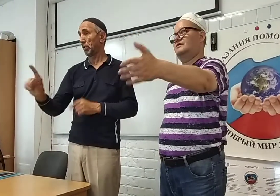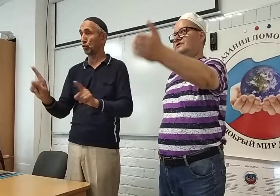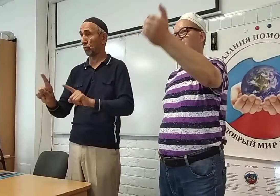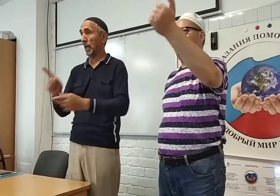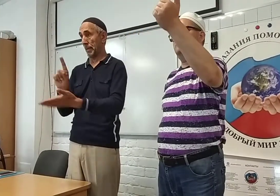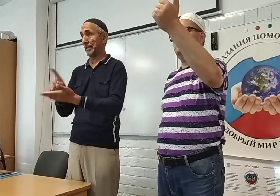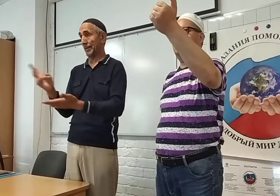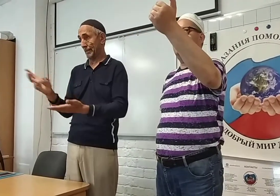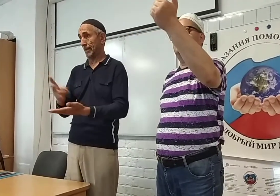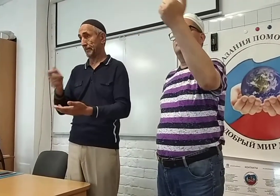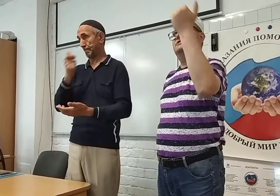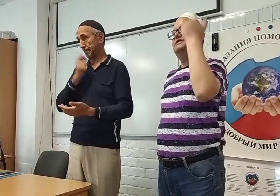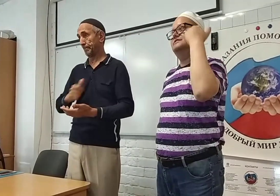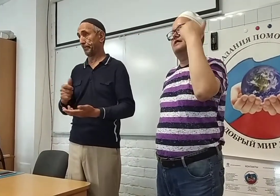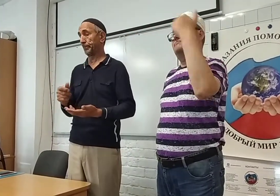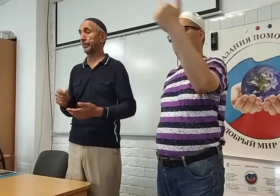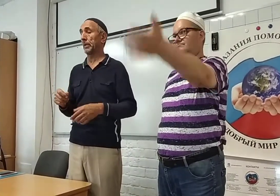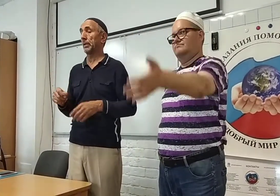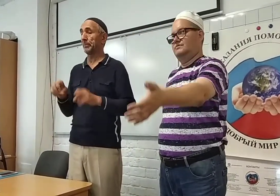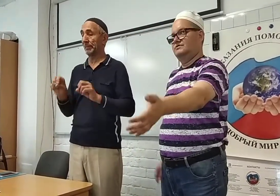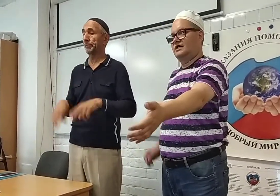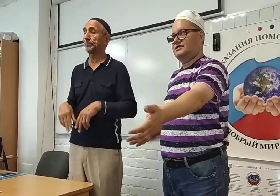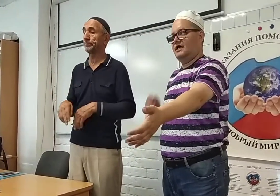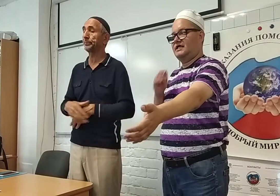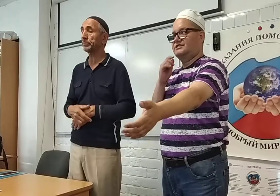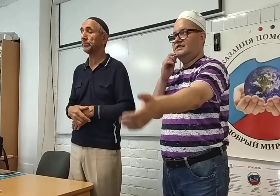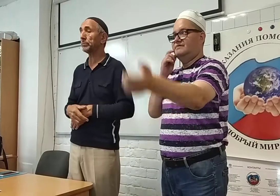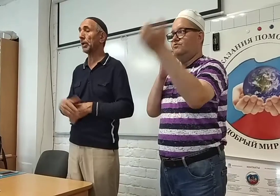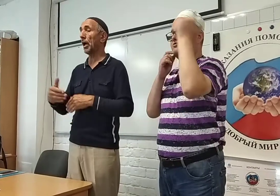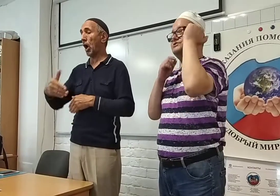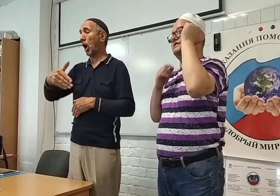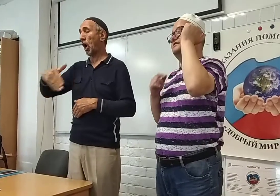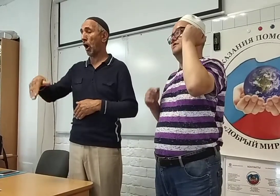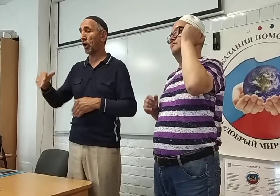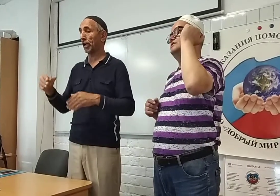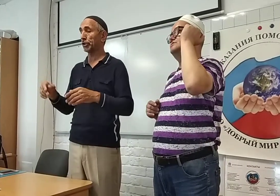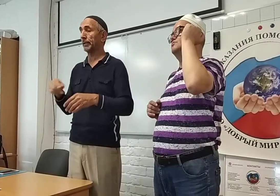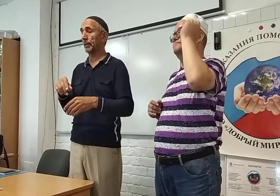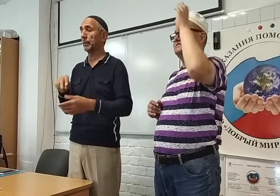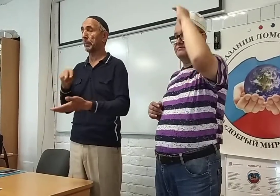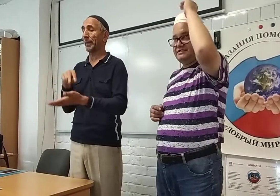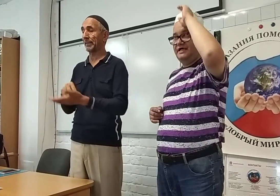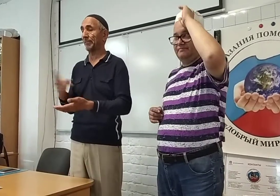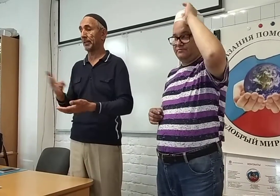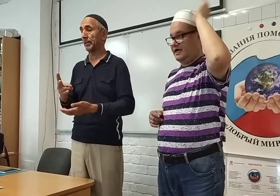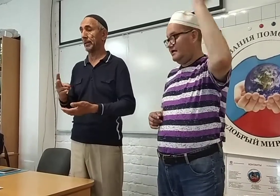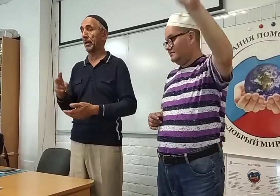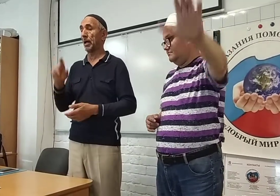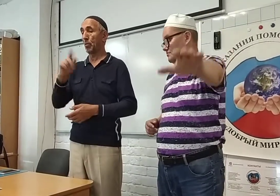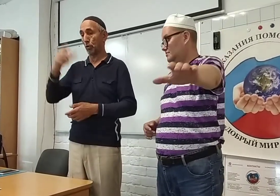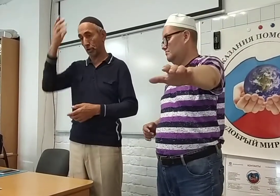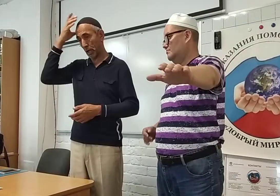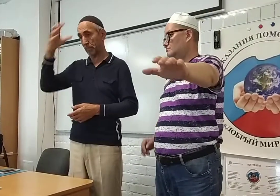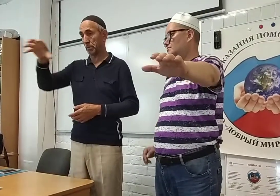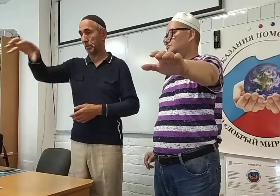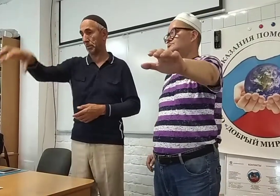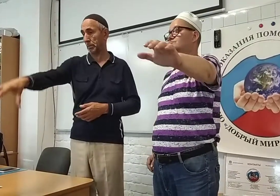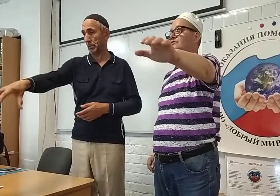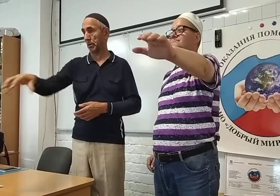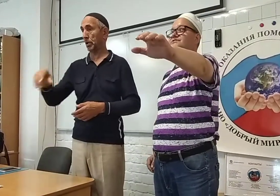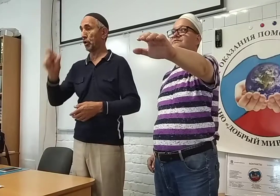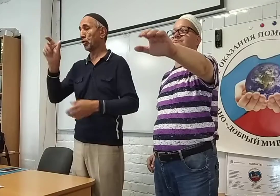бы какое-то или там даже ограждение. Мы можем сказать, он даже может поставить кепку, да?